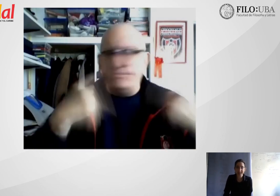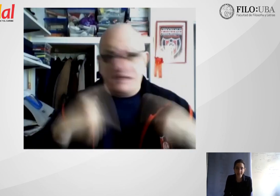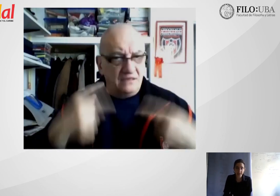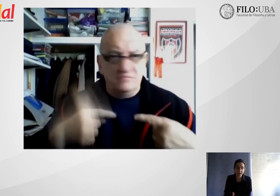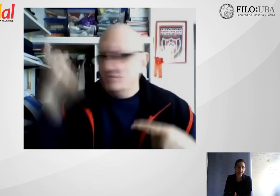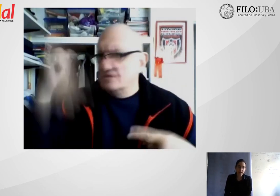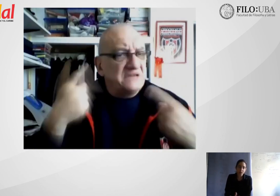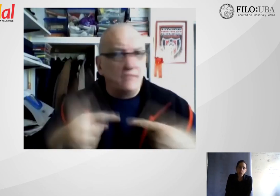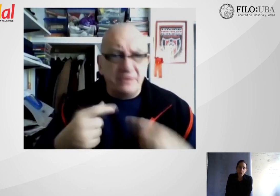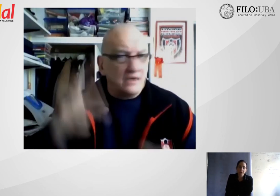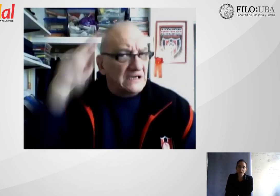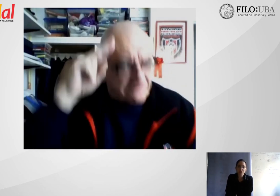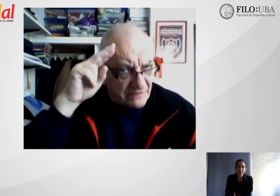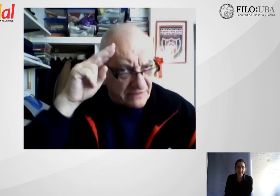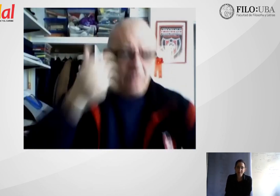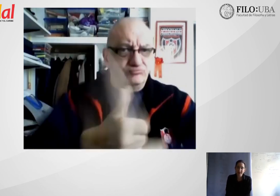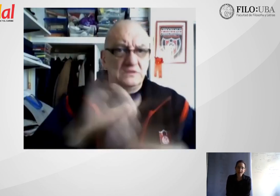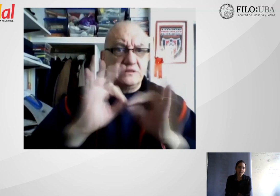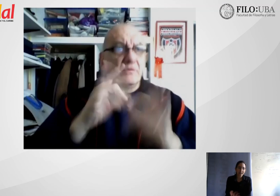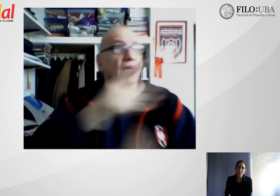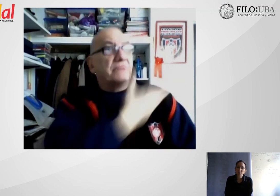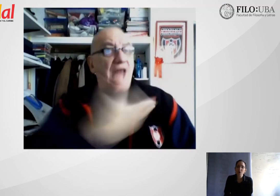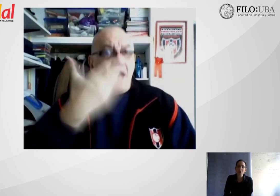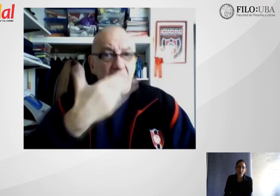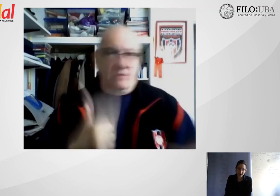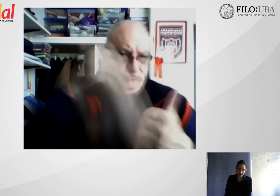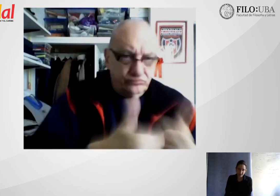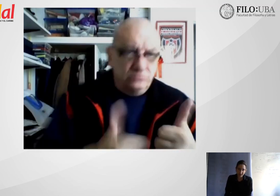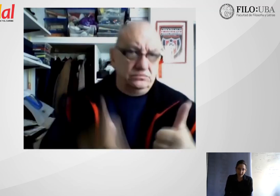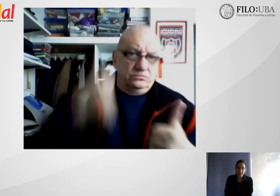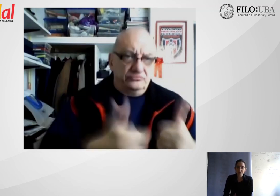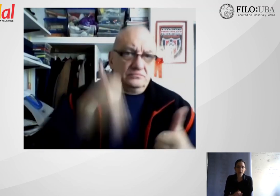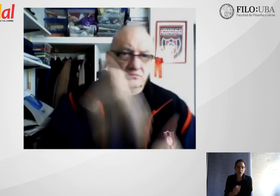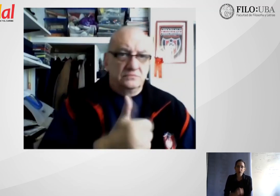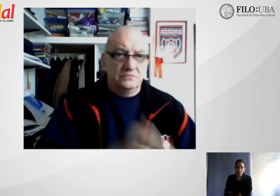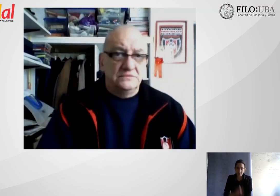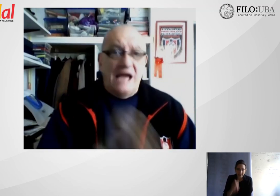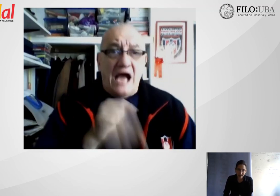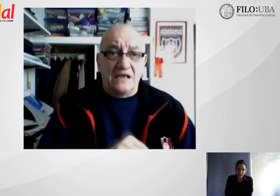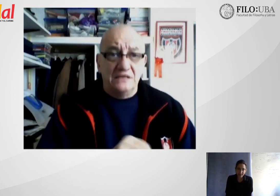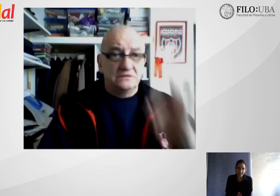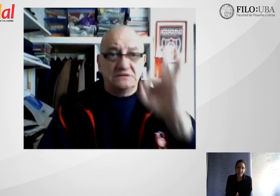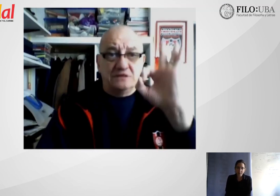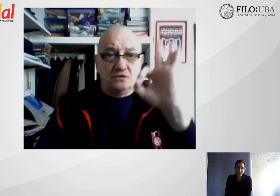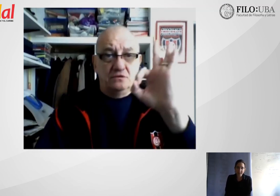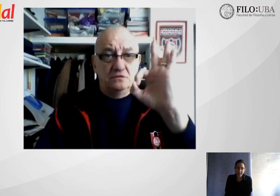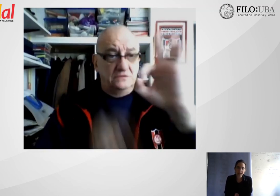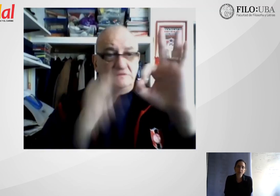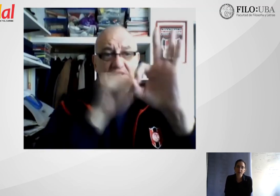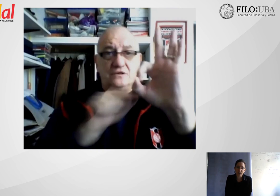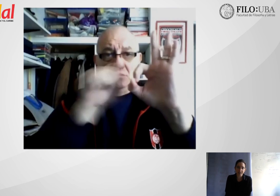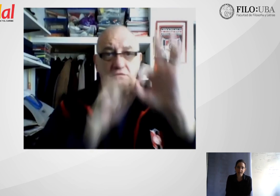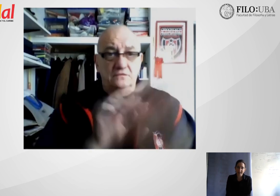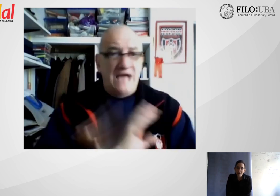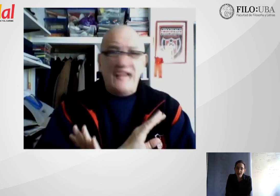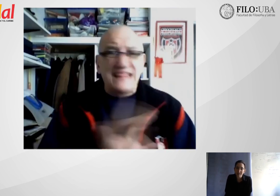y justo en este contexto de pandemia es muy poco lo que hay. Entonces nosotros creemos que cada vez que tiene que hablar el presidente, eso